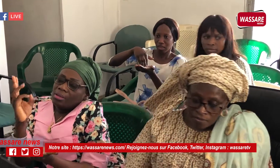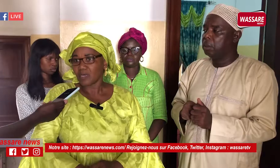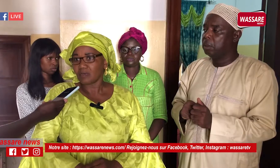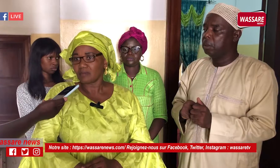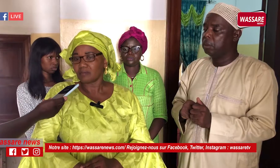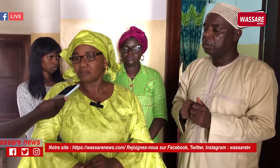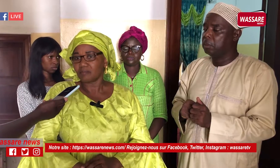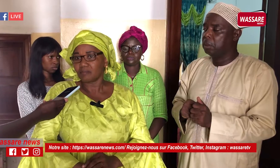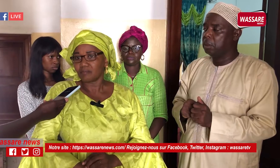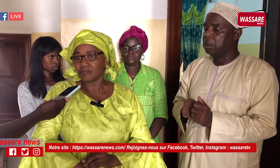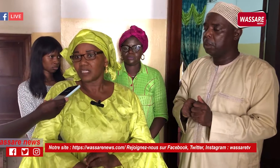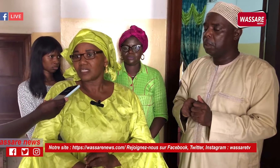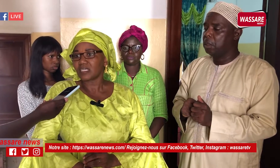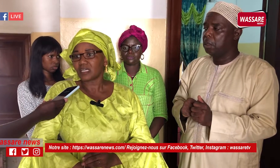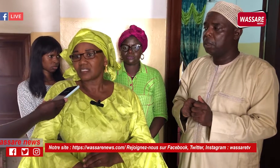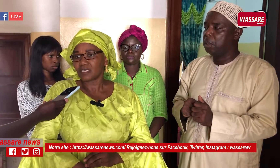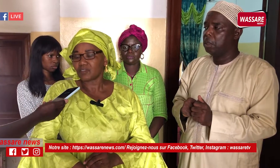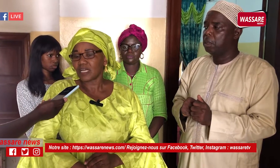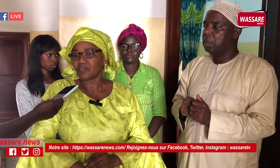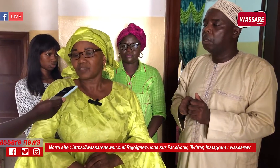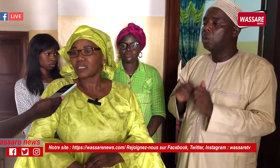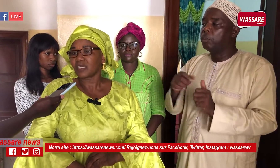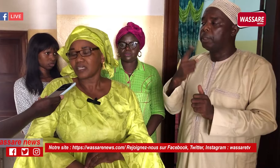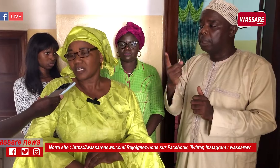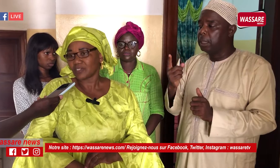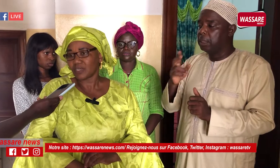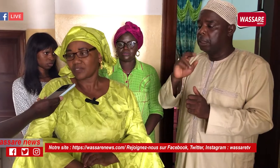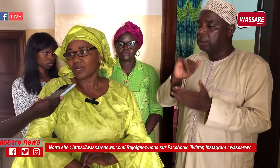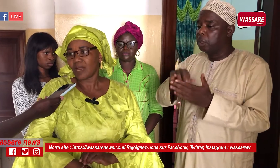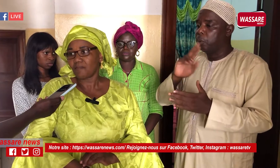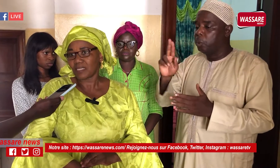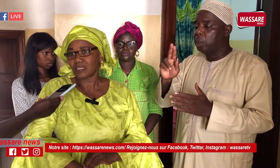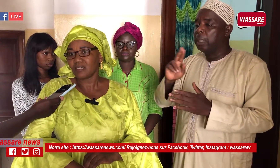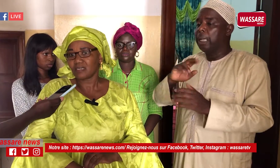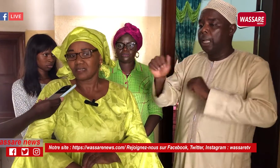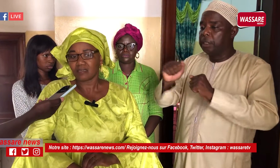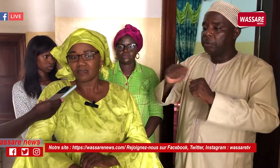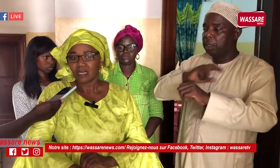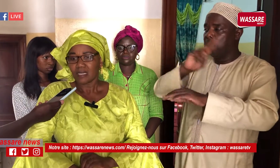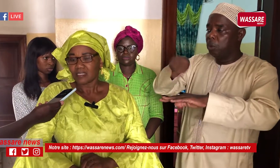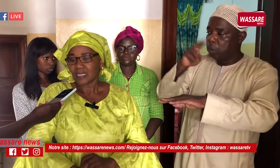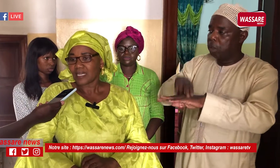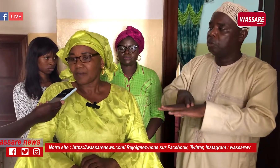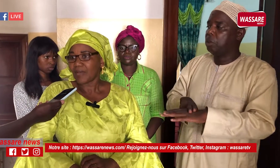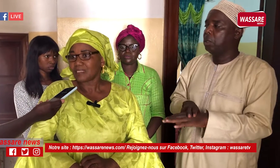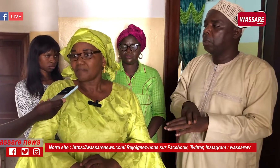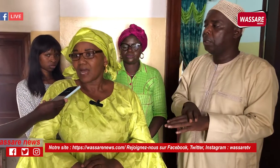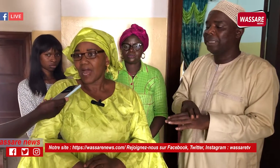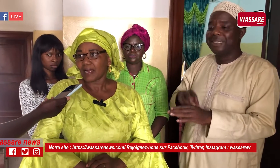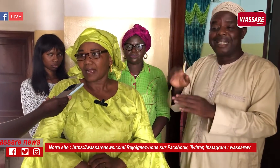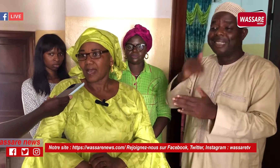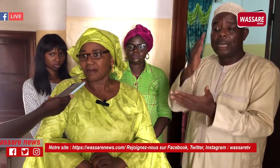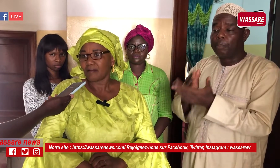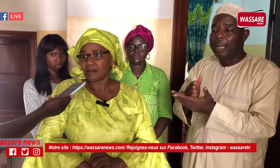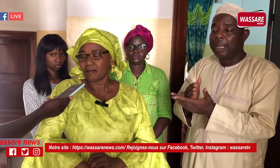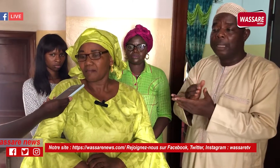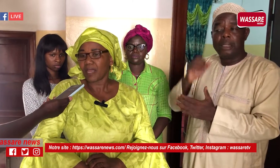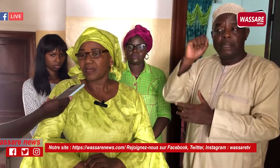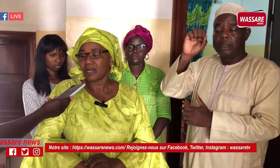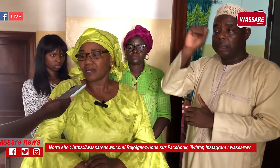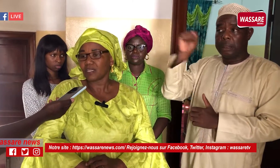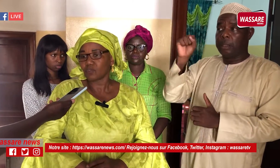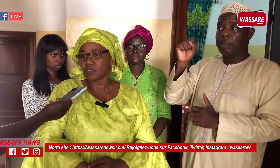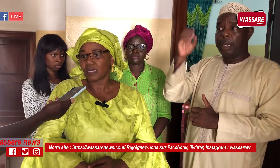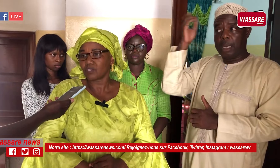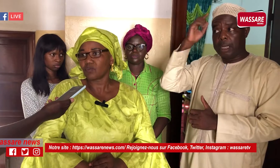dont on peut dire que c'est une activité nationale, parce que ça ne s'arrête pas seulement à Dakar,